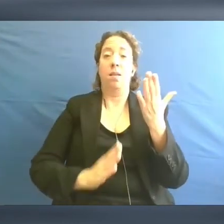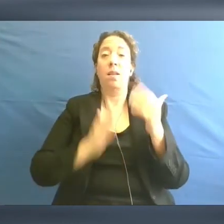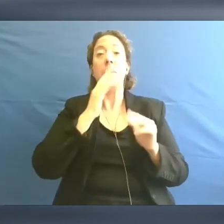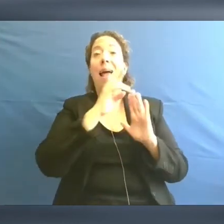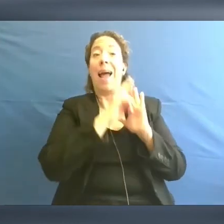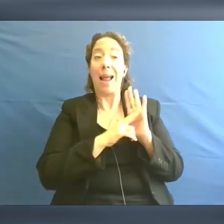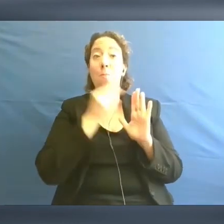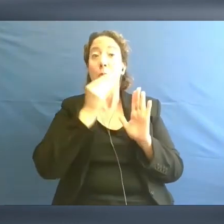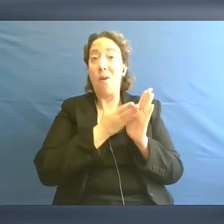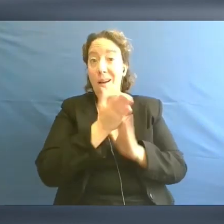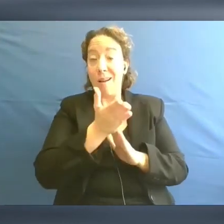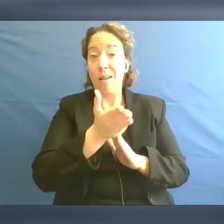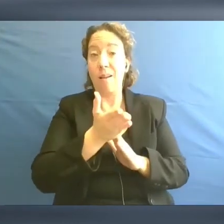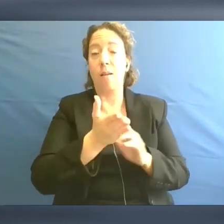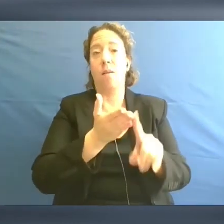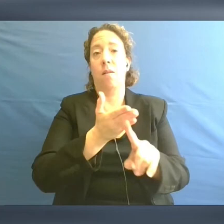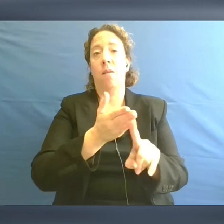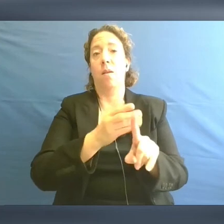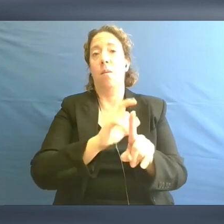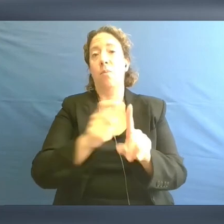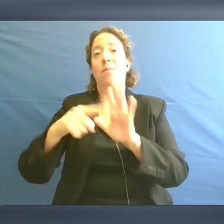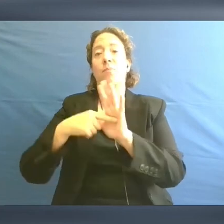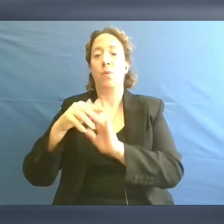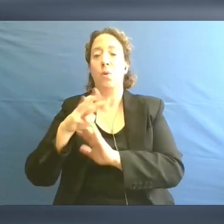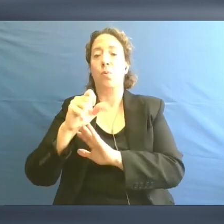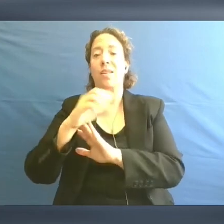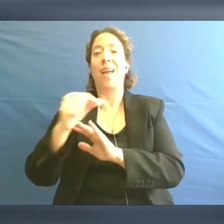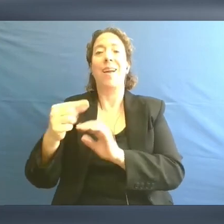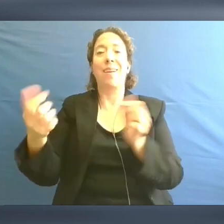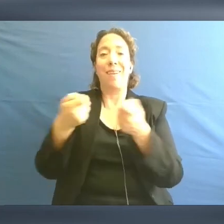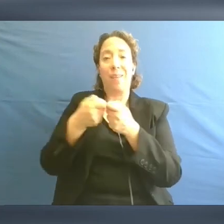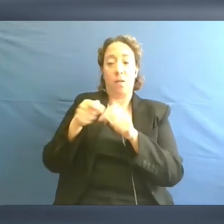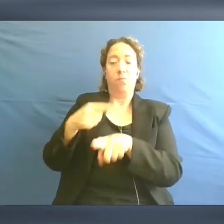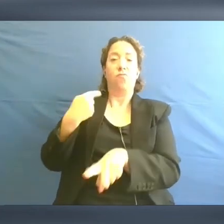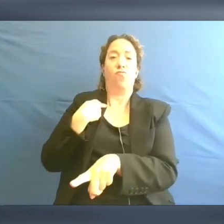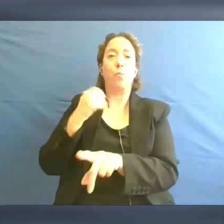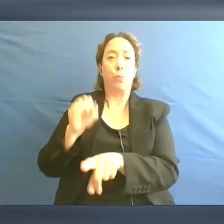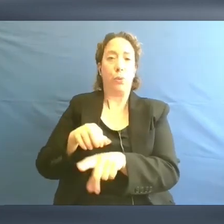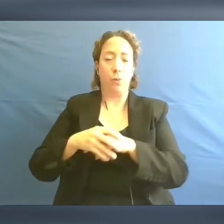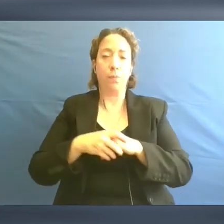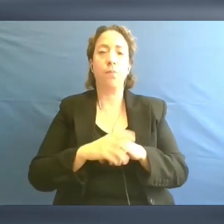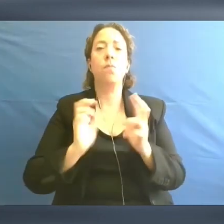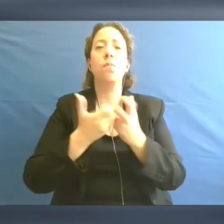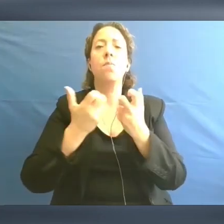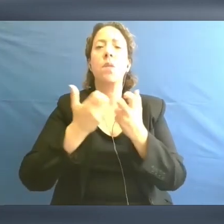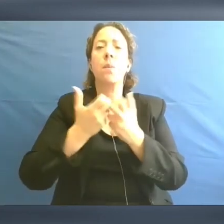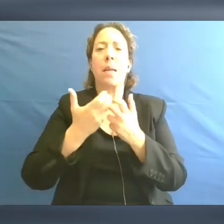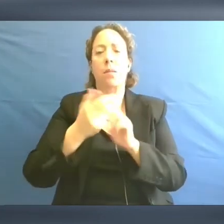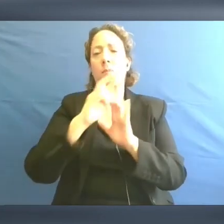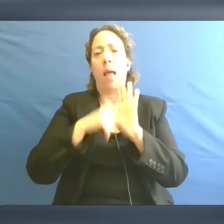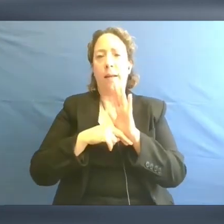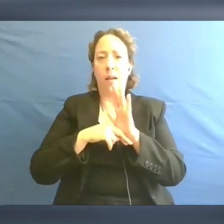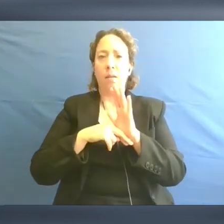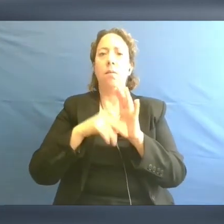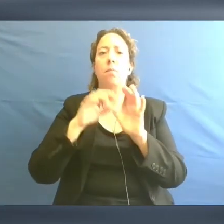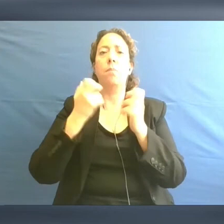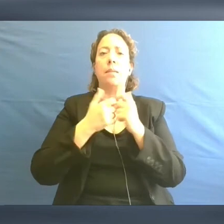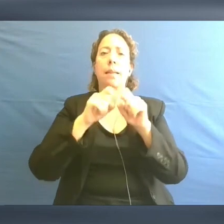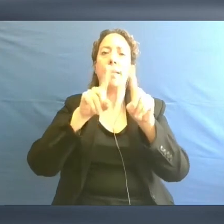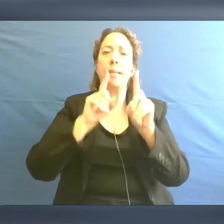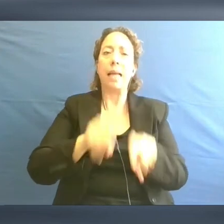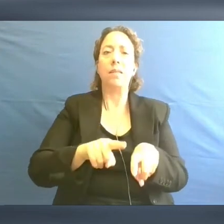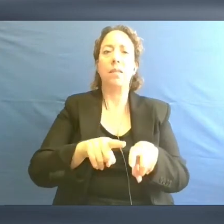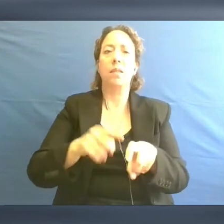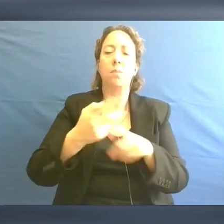il est possible que le critère de WCAG associé échoue. Donc, par exemple, on va avoir une règle qui peut tester l'existence d'un